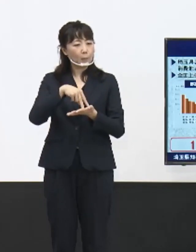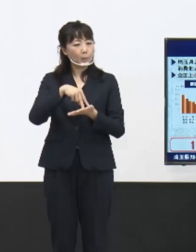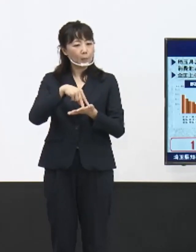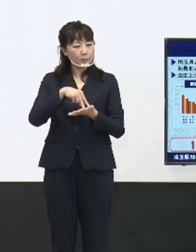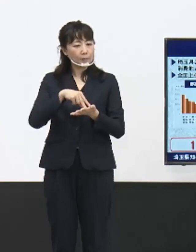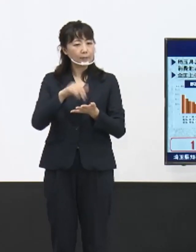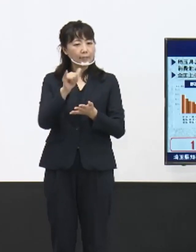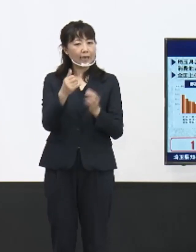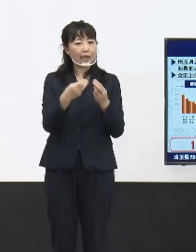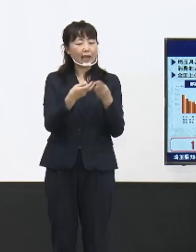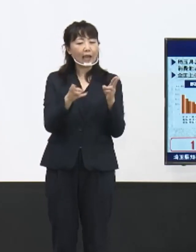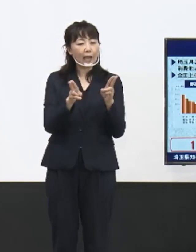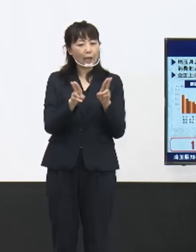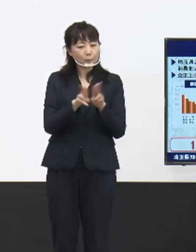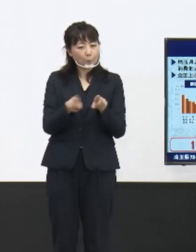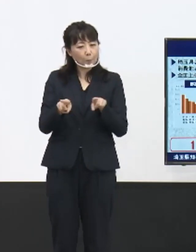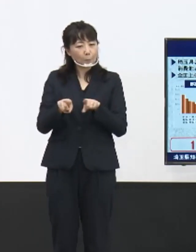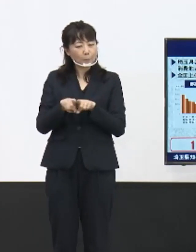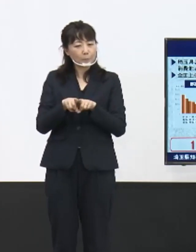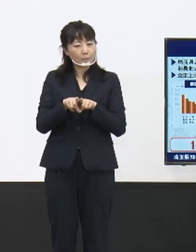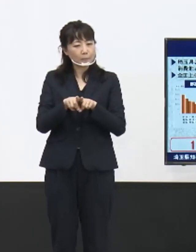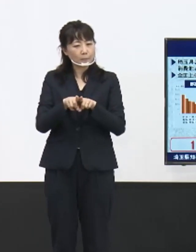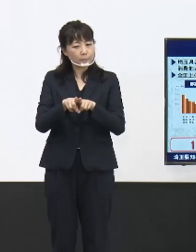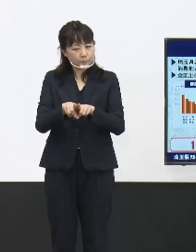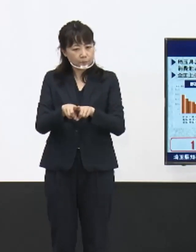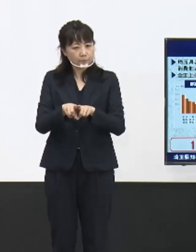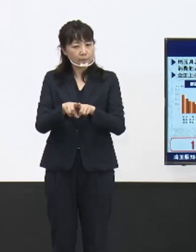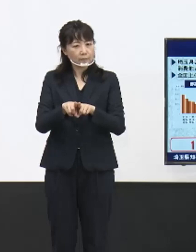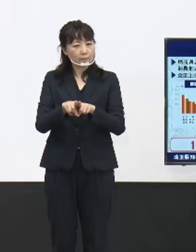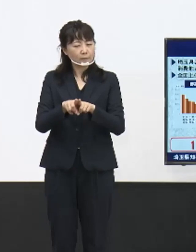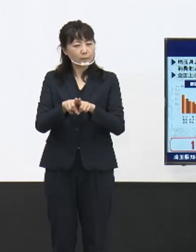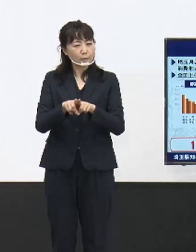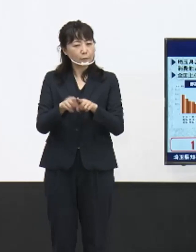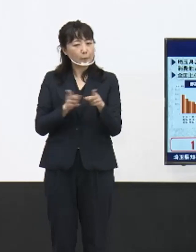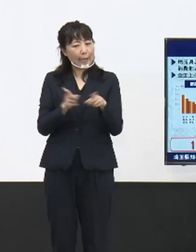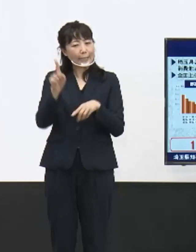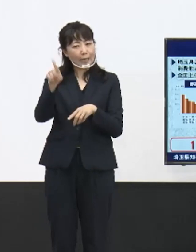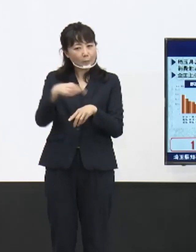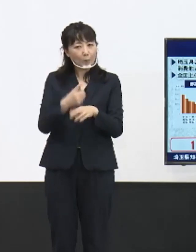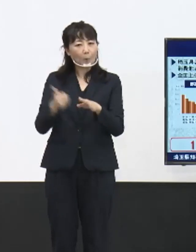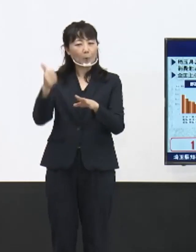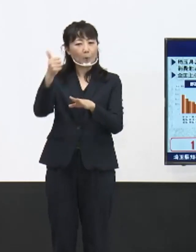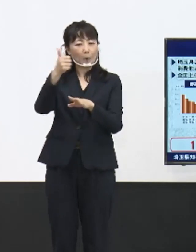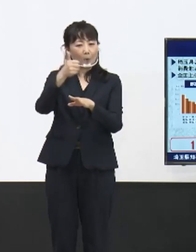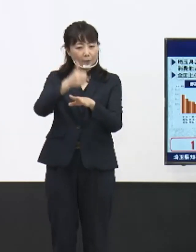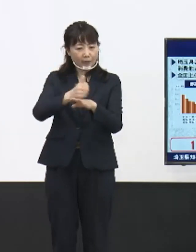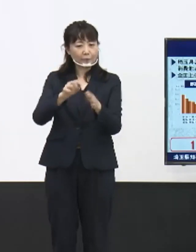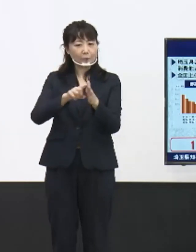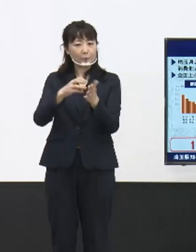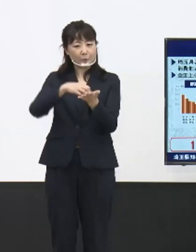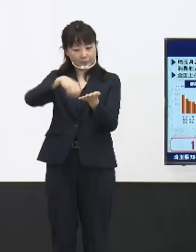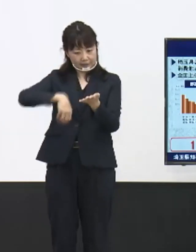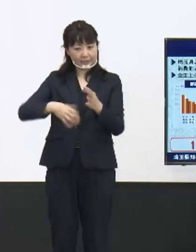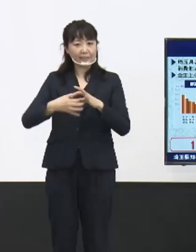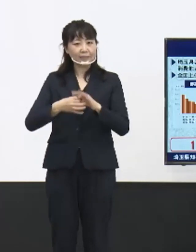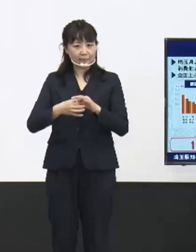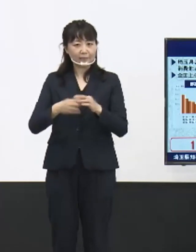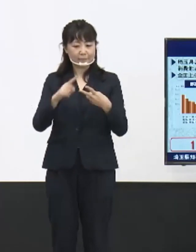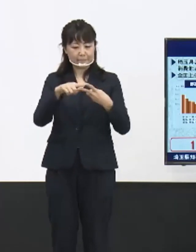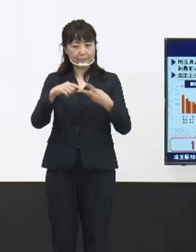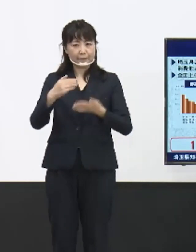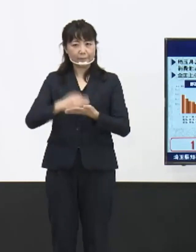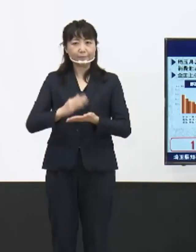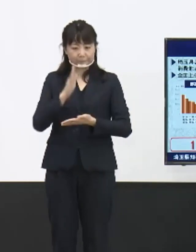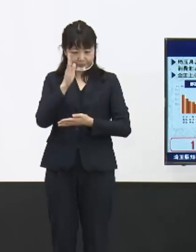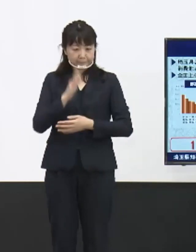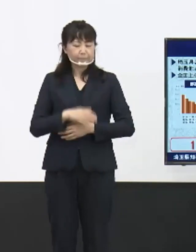進してきた方ですけれども、この代表辞任についての受け止めもお願いします。 はい、まず選挙結果ですけれ